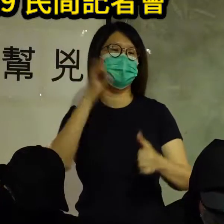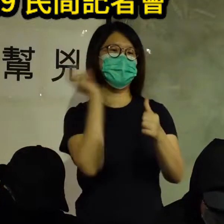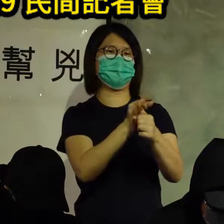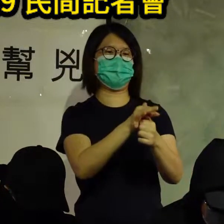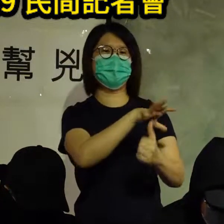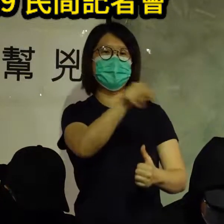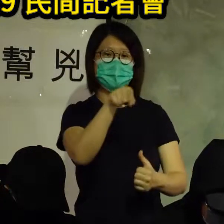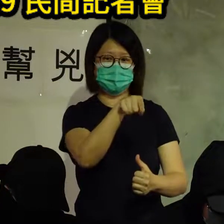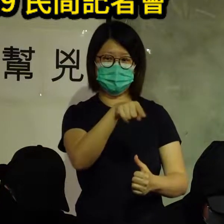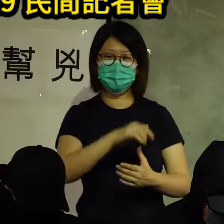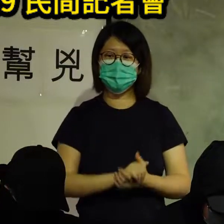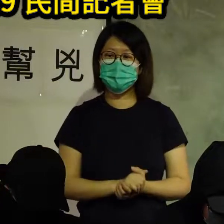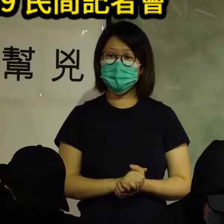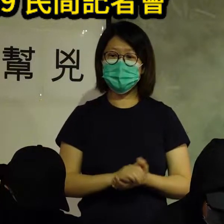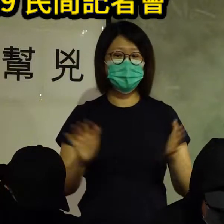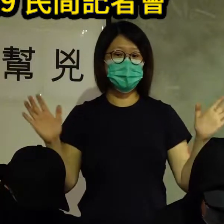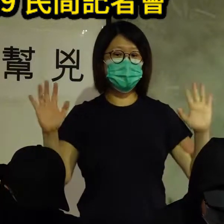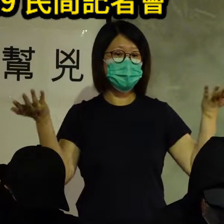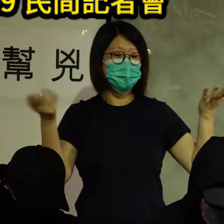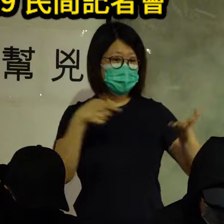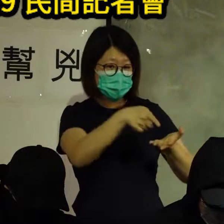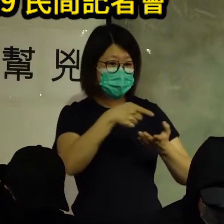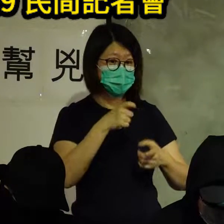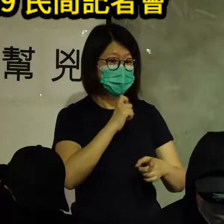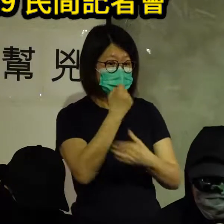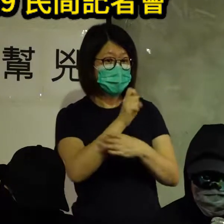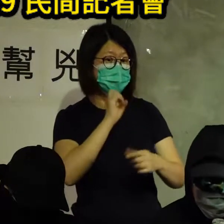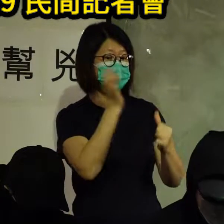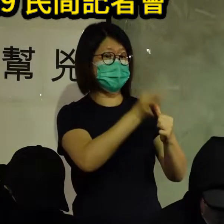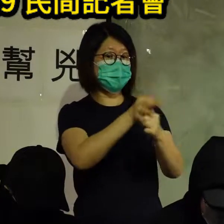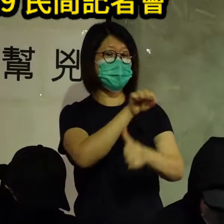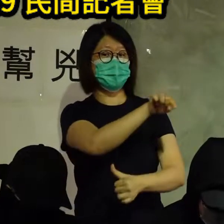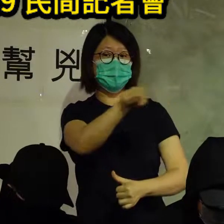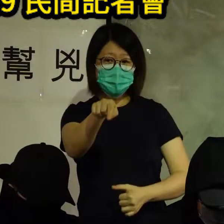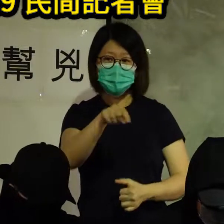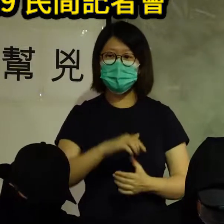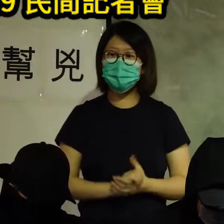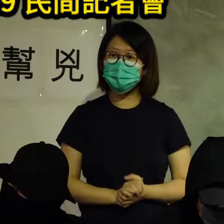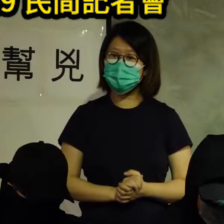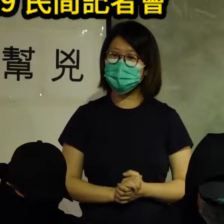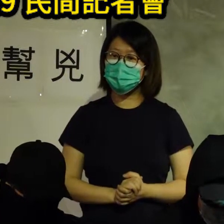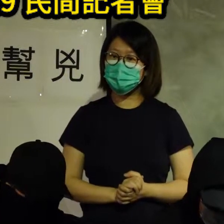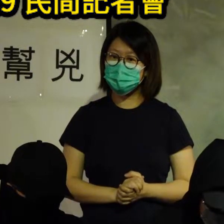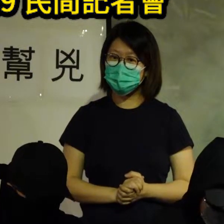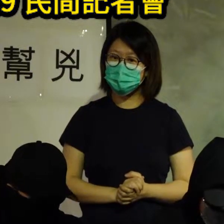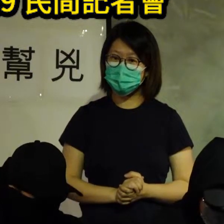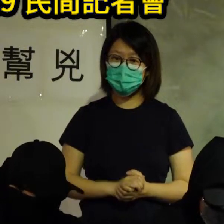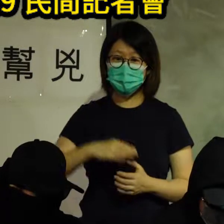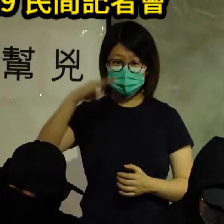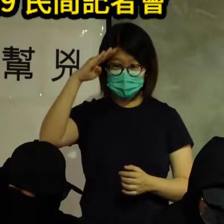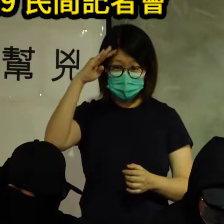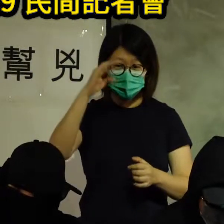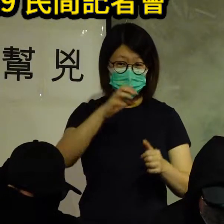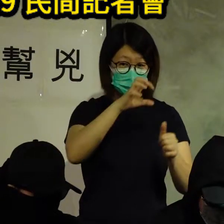以恐怖主義的名義合理化魔警禁固疑己等等的惡行